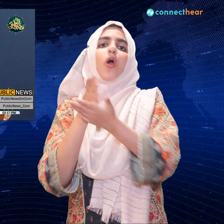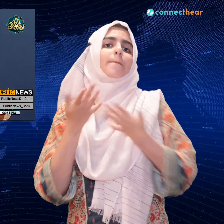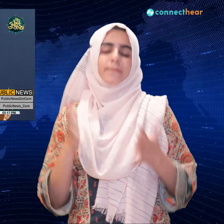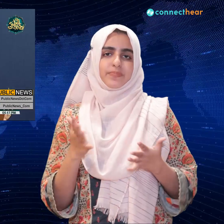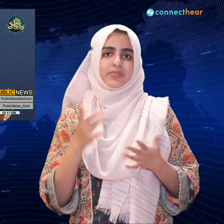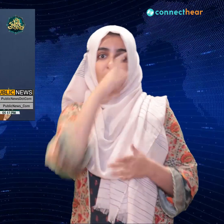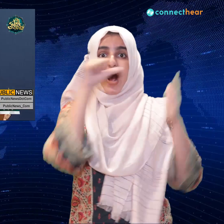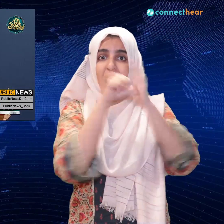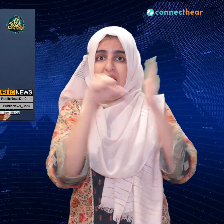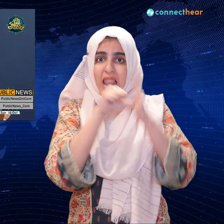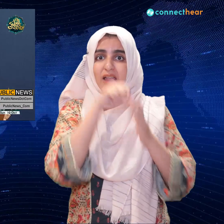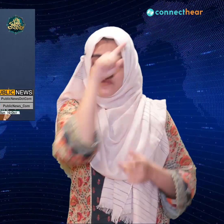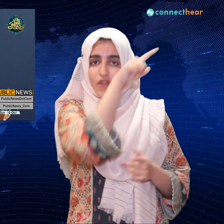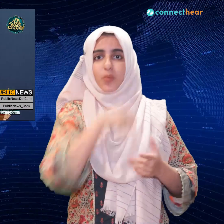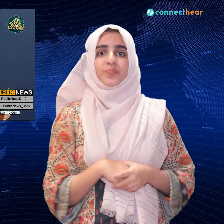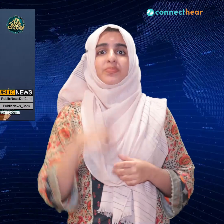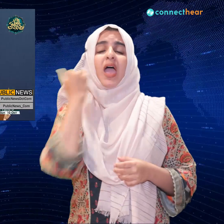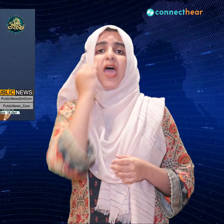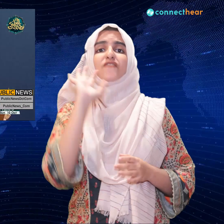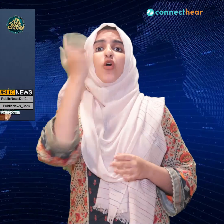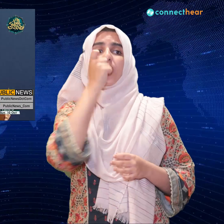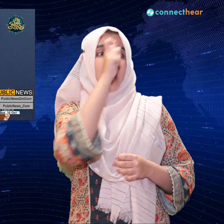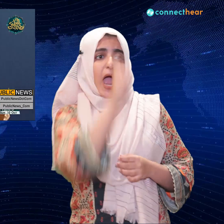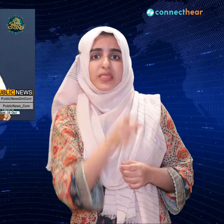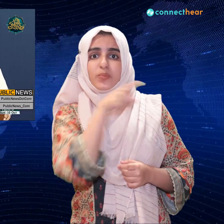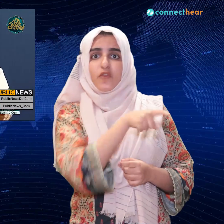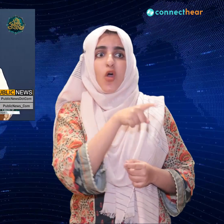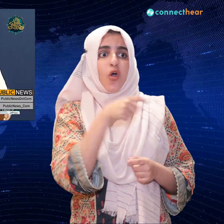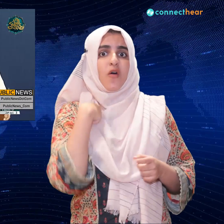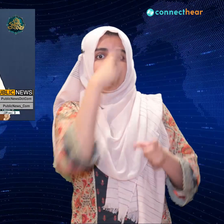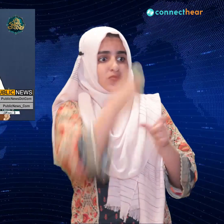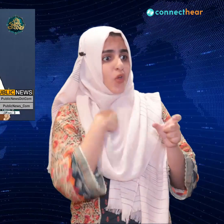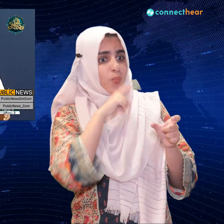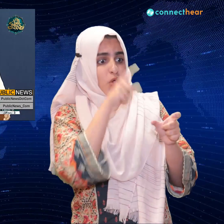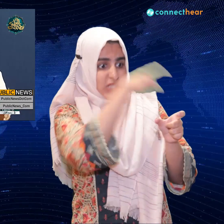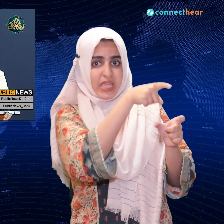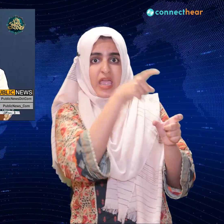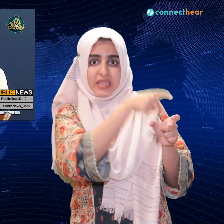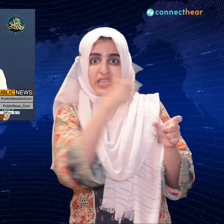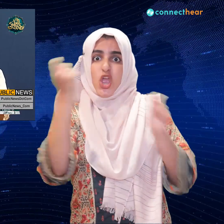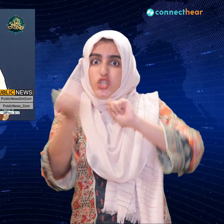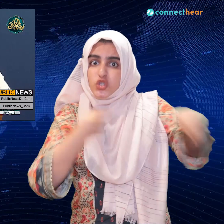انگلینڈ کے اندر اگر کسی کے اوپر ایک دفعہ الزام لگ جائے کہ اس نے پبلک کا پیسہ